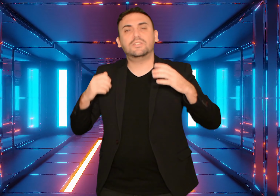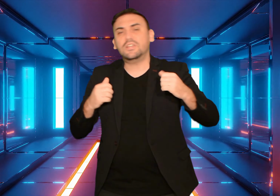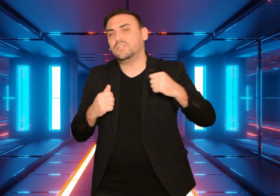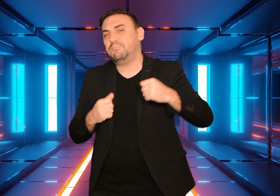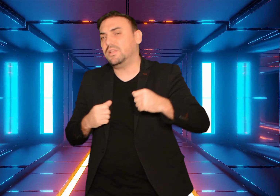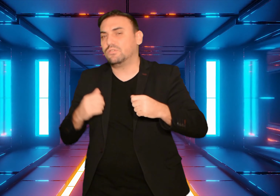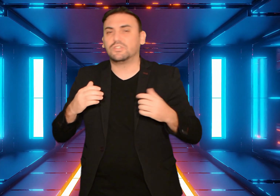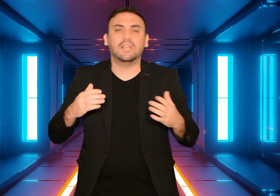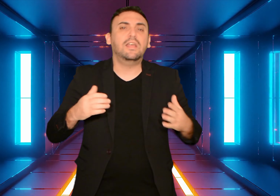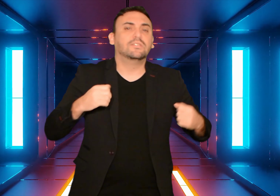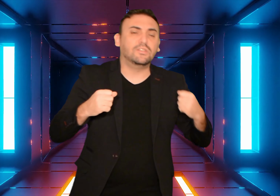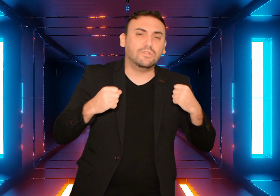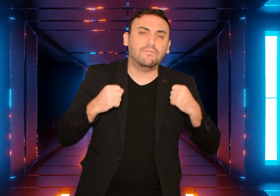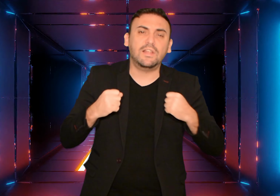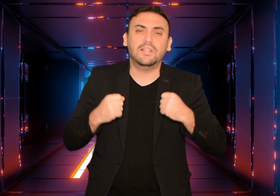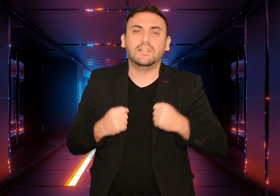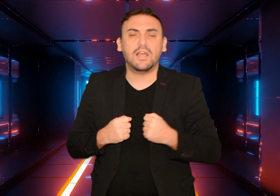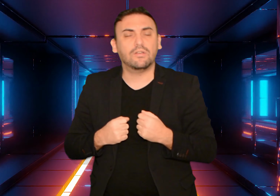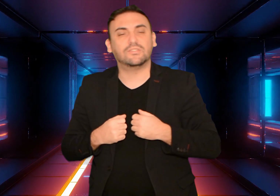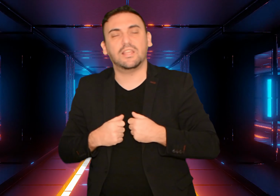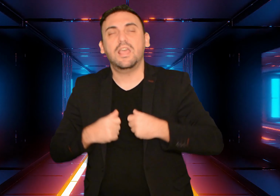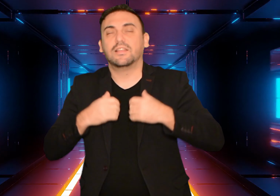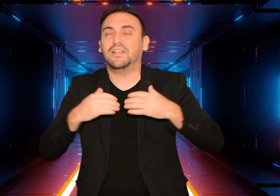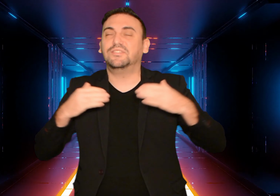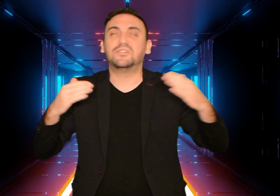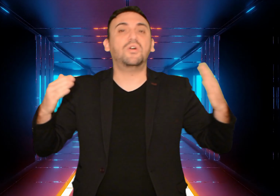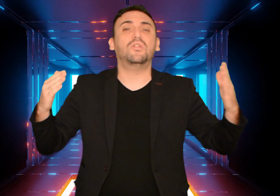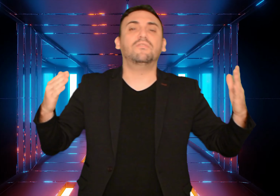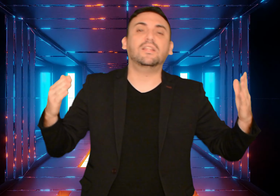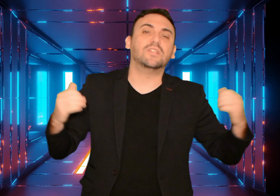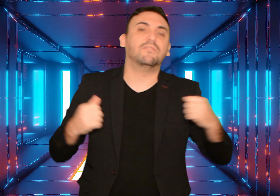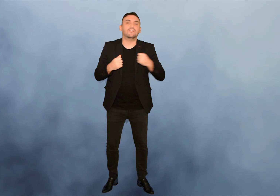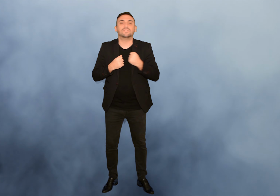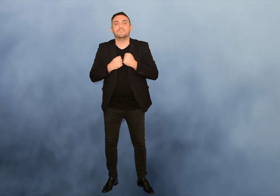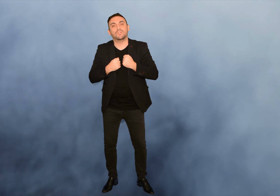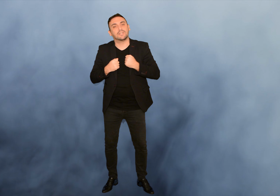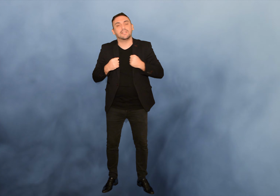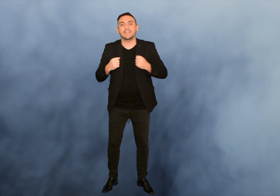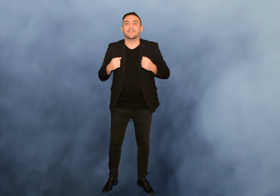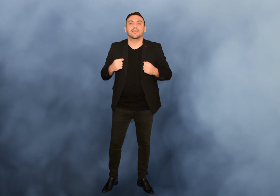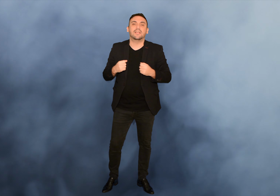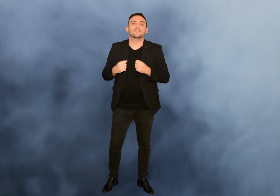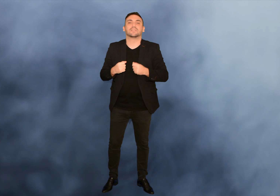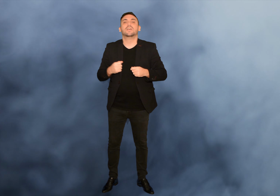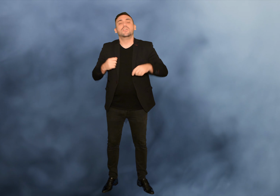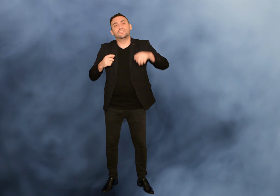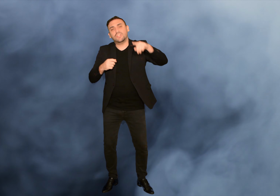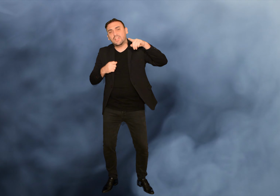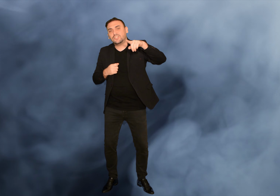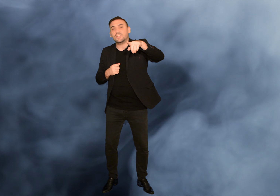ce și pentru ce să-ți dupăr din dragoste De-azi încolo viața vreau să-mi-o trăiesc Și de ce